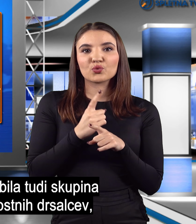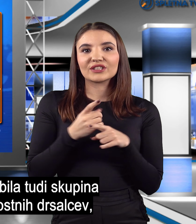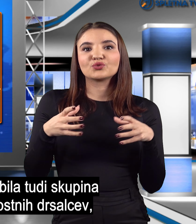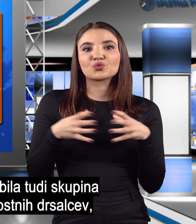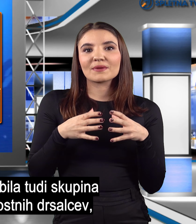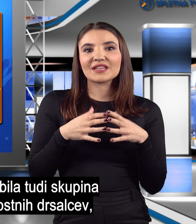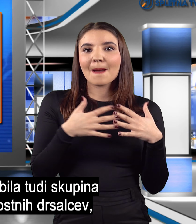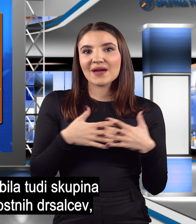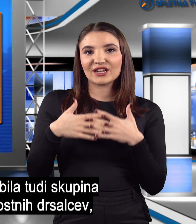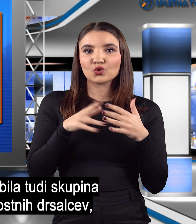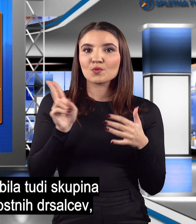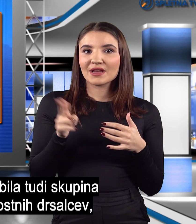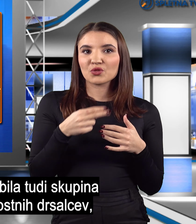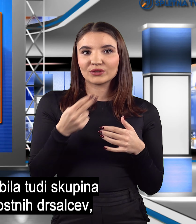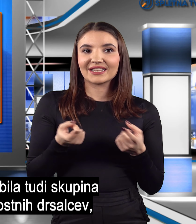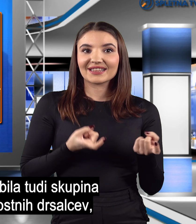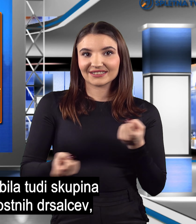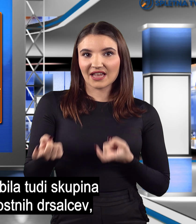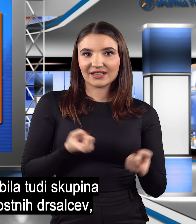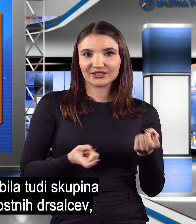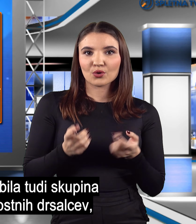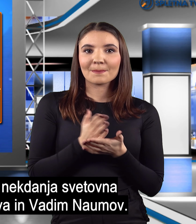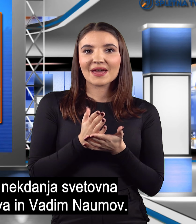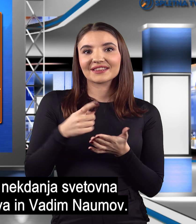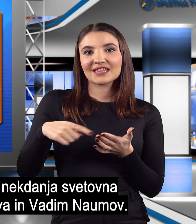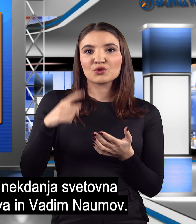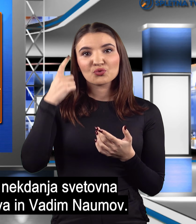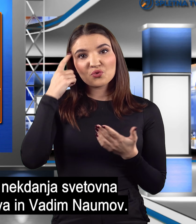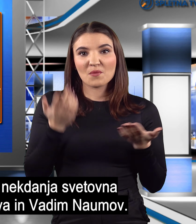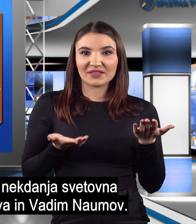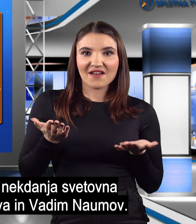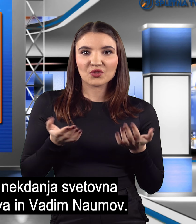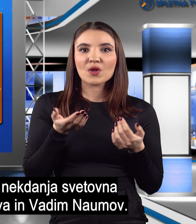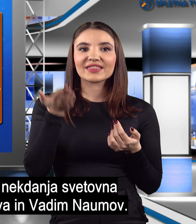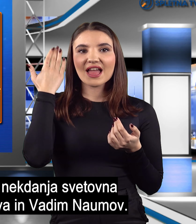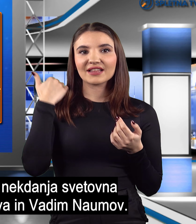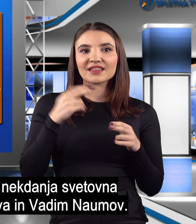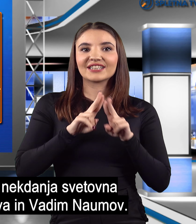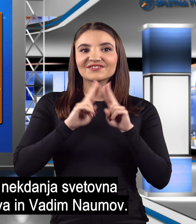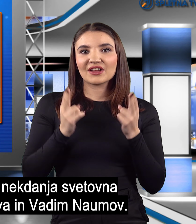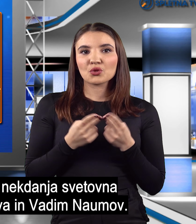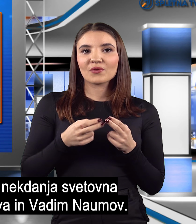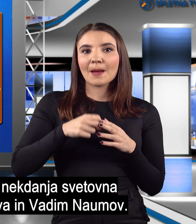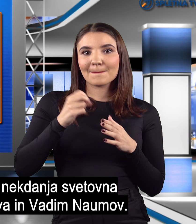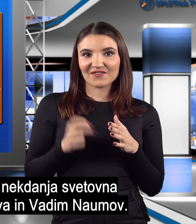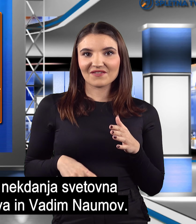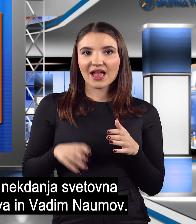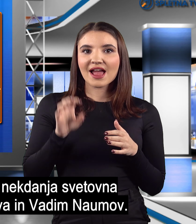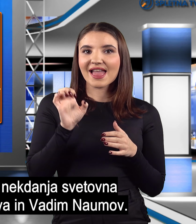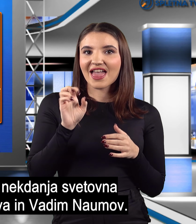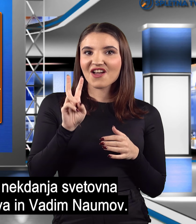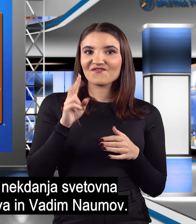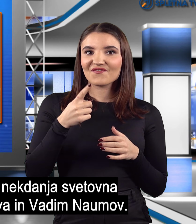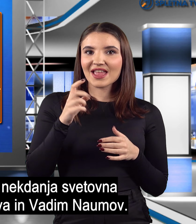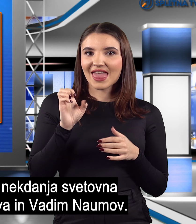tudi skupina ameriških umetnostnih drsalcev, med njimi domnevno nekdanja svetovna prvaka Evgenija Šiškova in Vadim